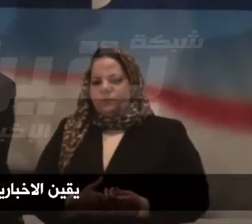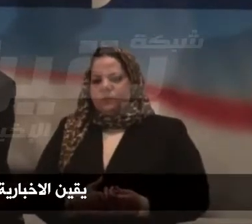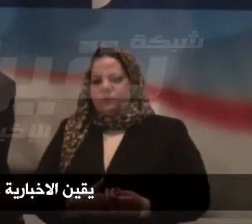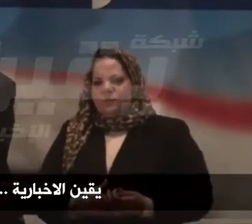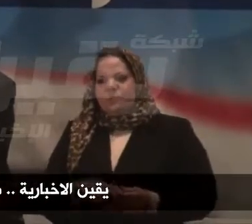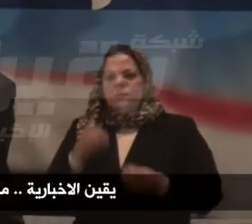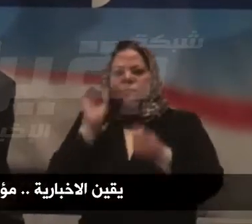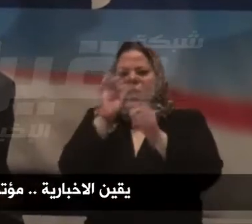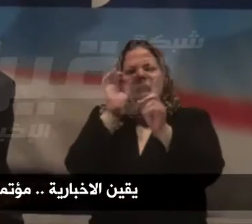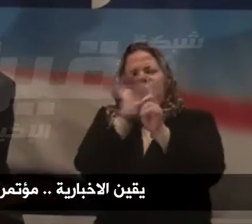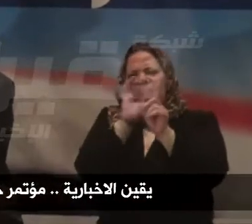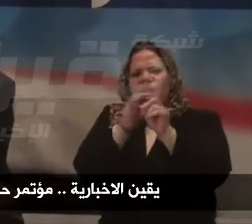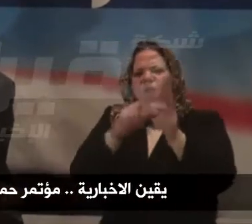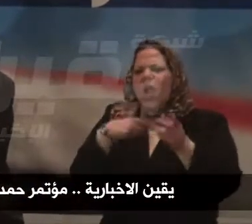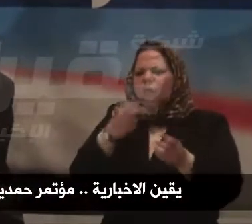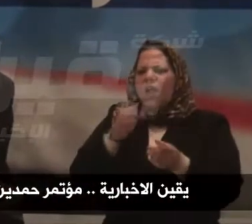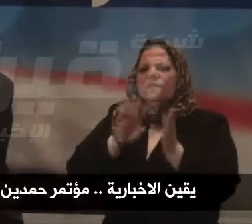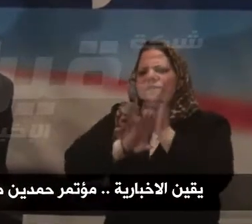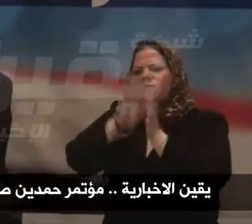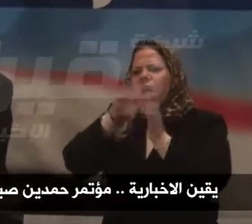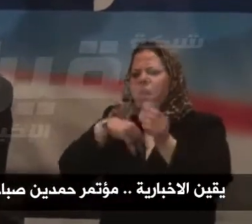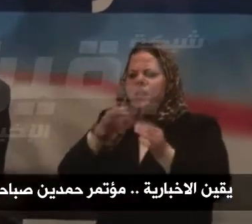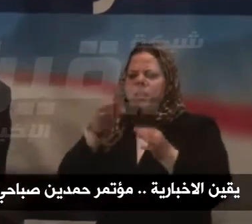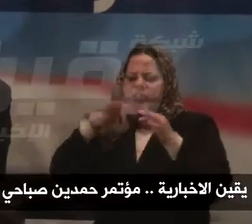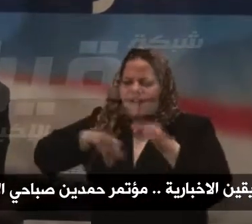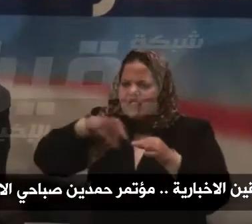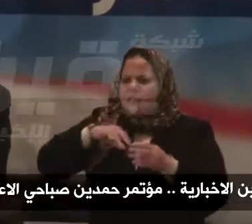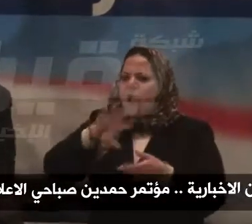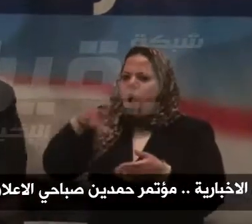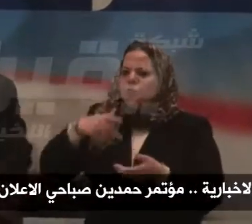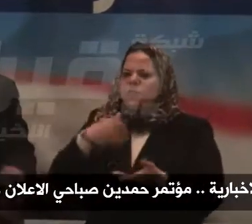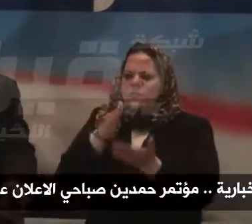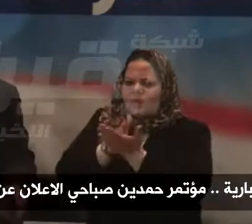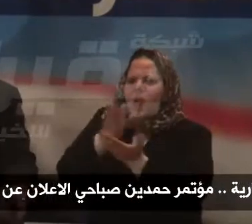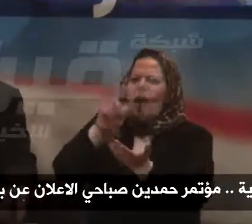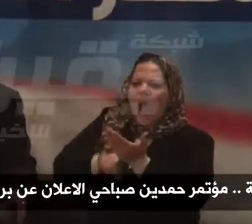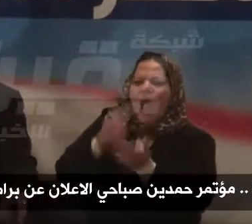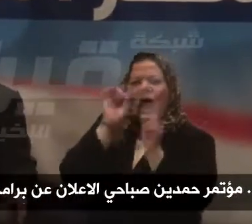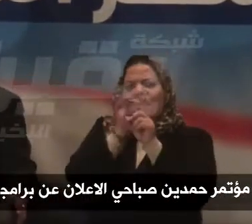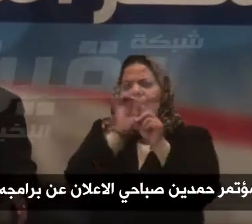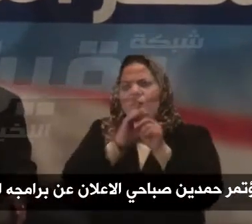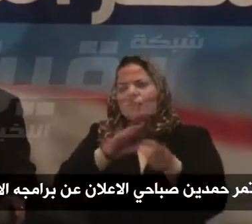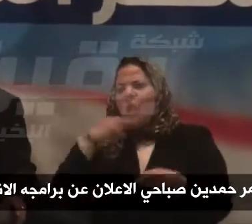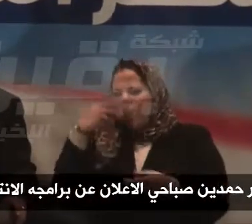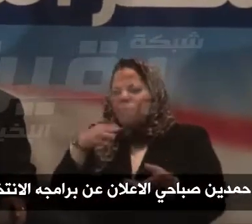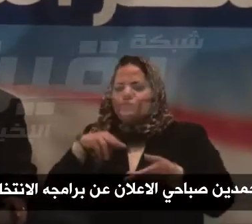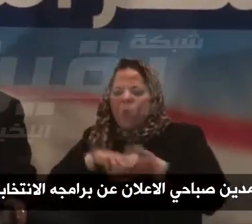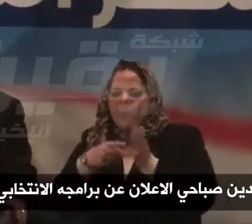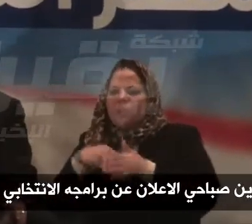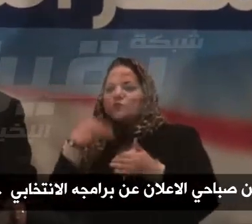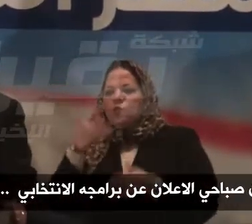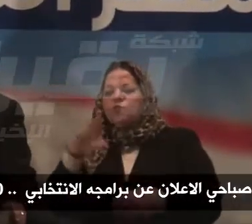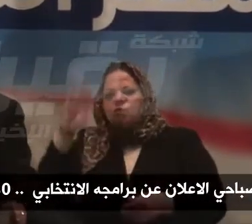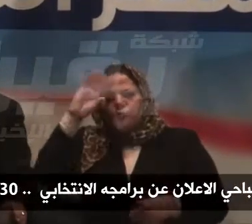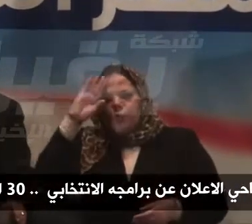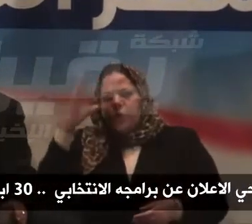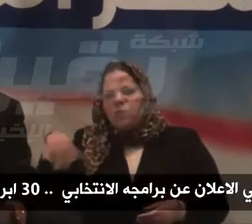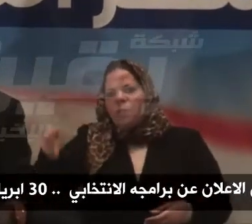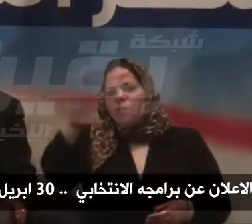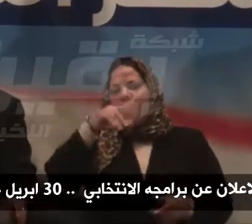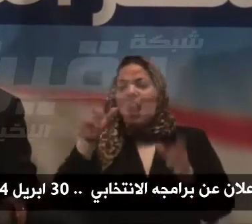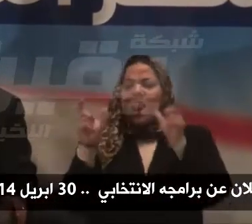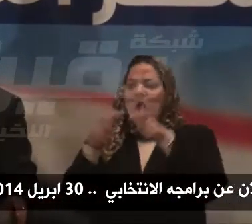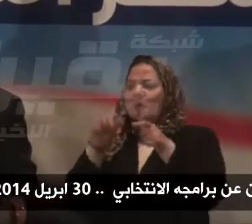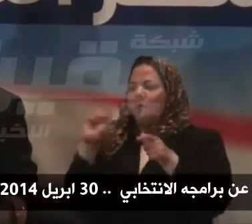وضع سياسات فاعلة لتحقيق وتنفيذ هذه الأهداف. أنا متشكر جدا لحضراتكم وبشكر